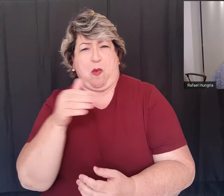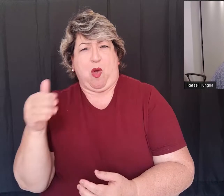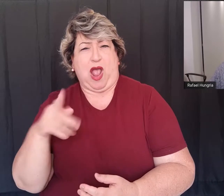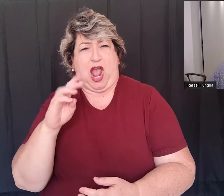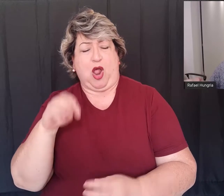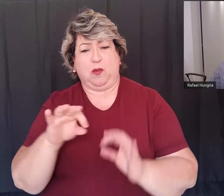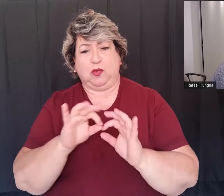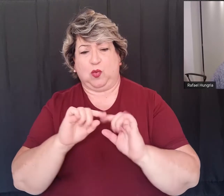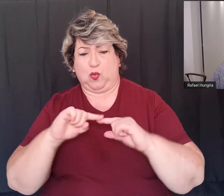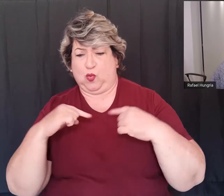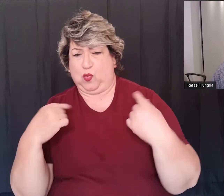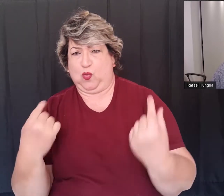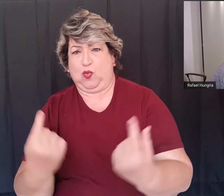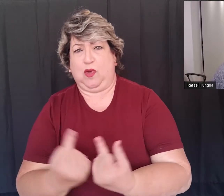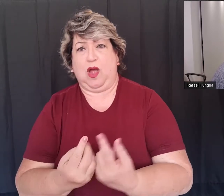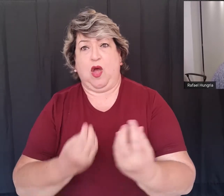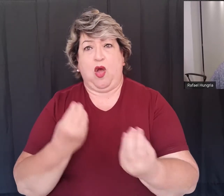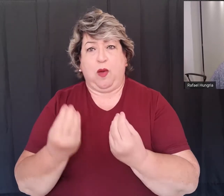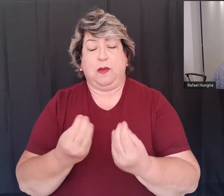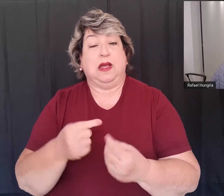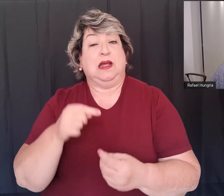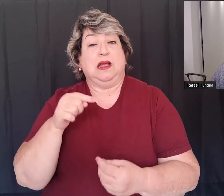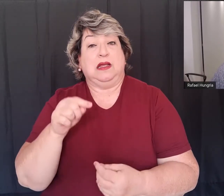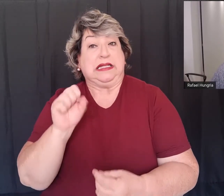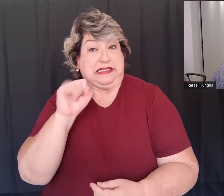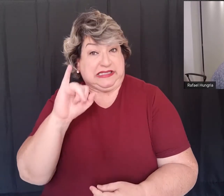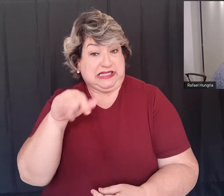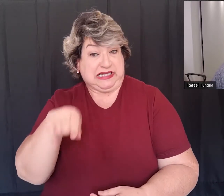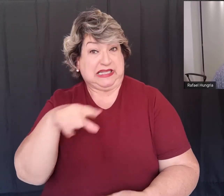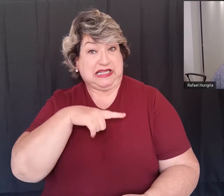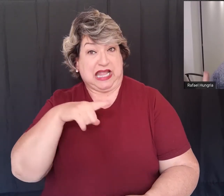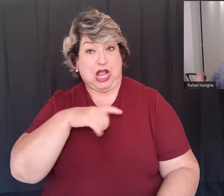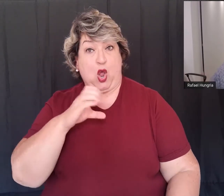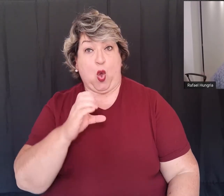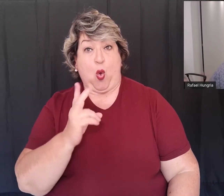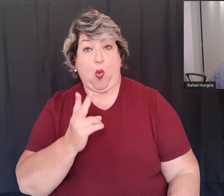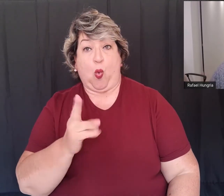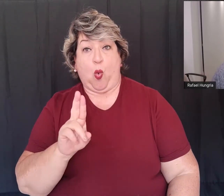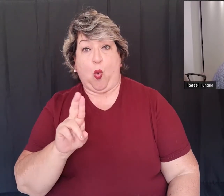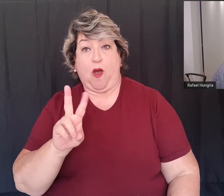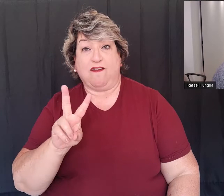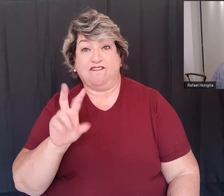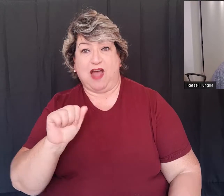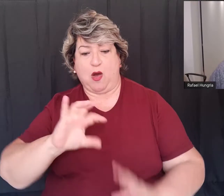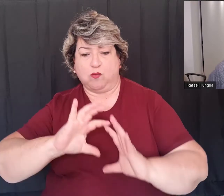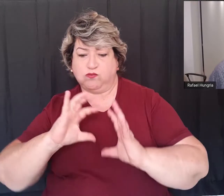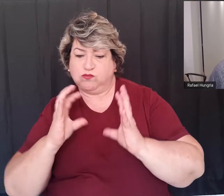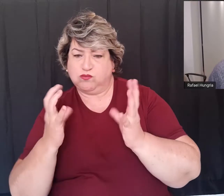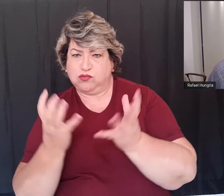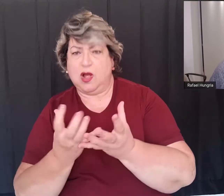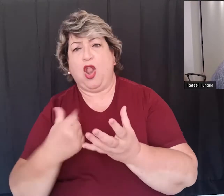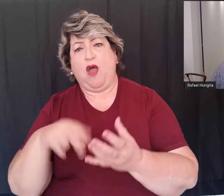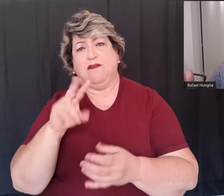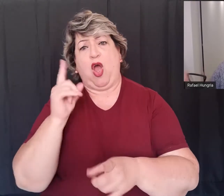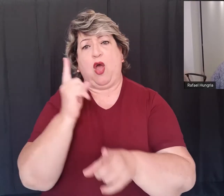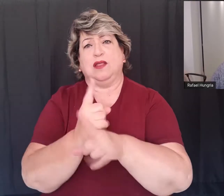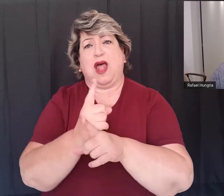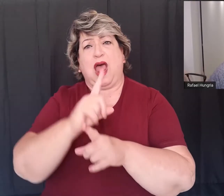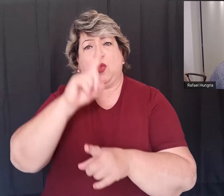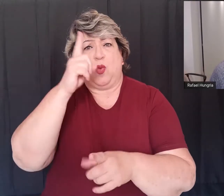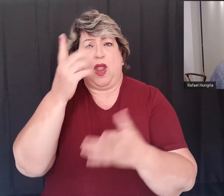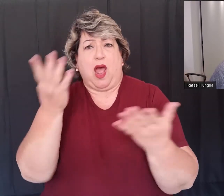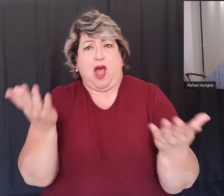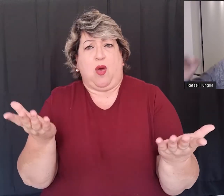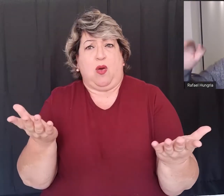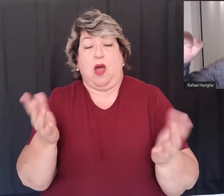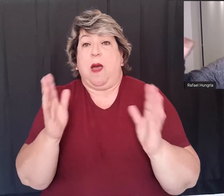verdade, foram experimentos de curvatura. Se a Terra é um globo, nós vamos encontrar curvatura muito facilmente. Como todos falam,